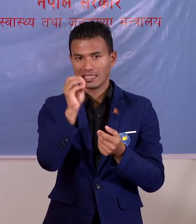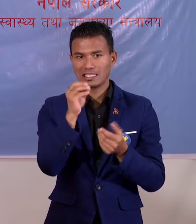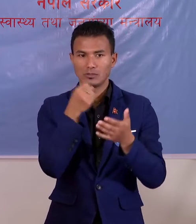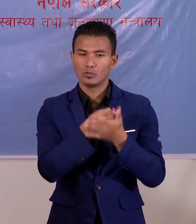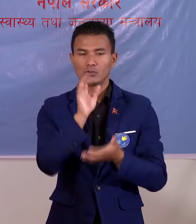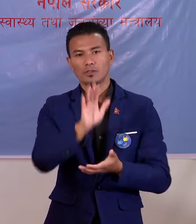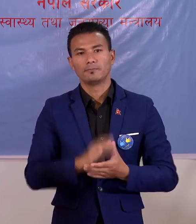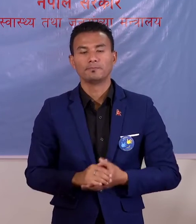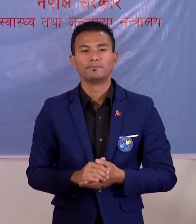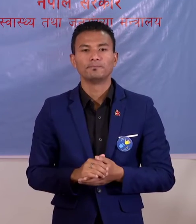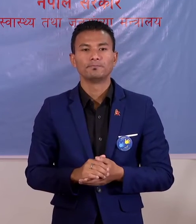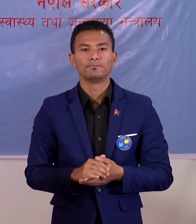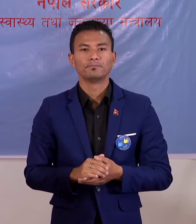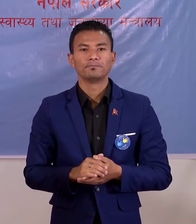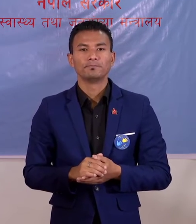पुगेको छ।